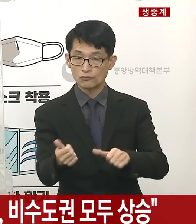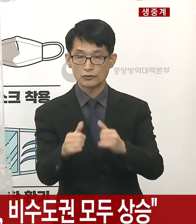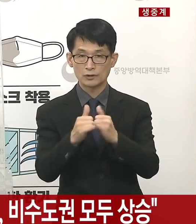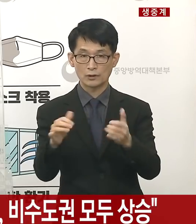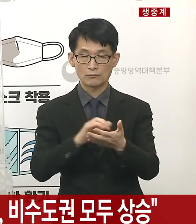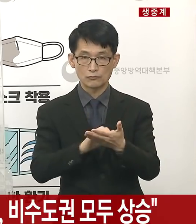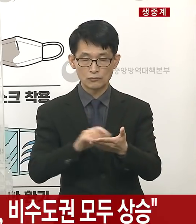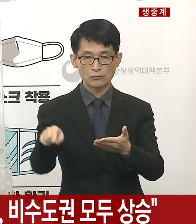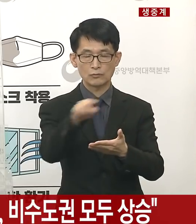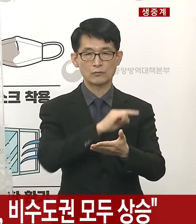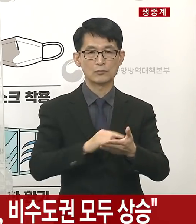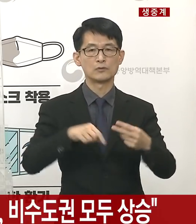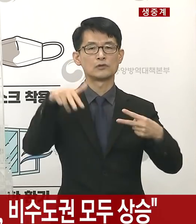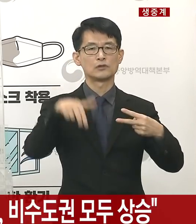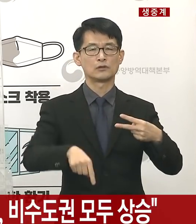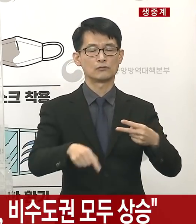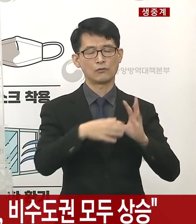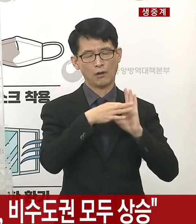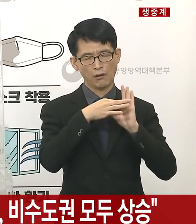연속 증가 추세에 있습니다.